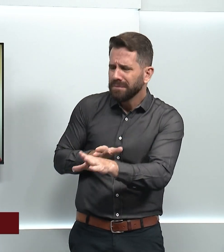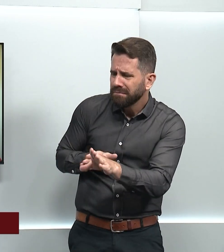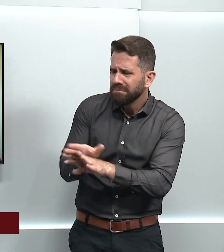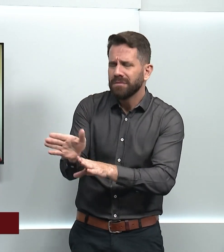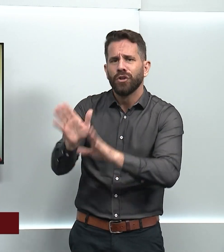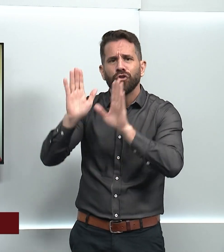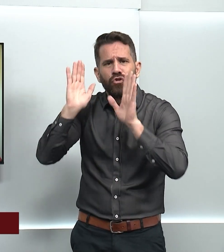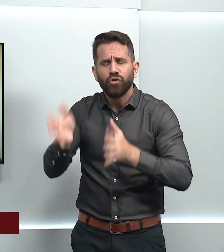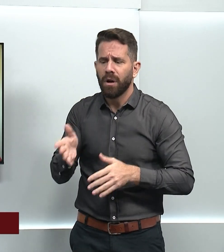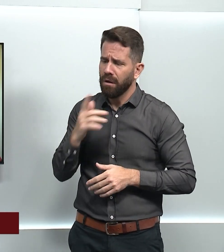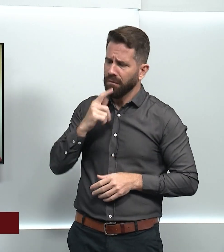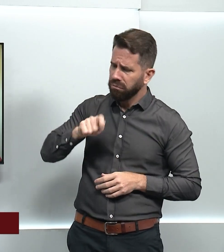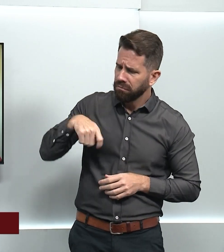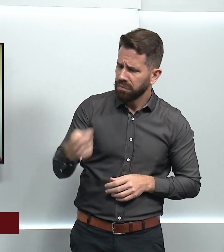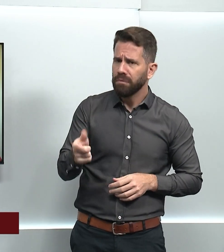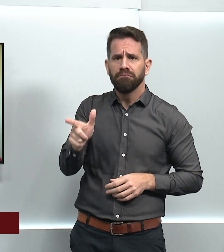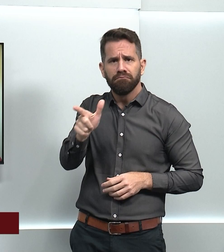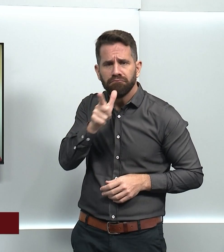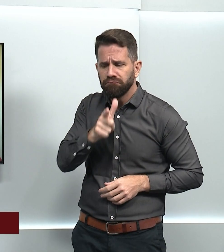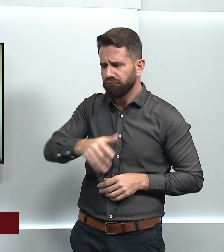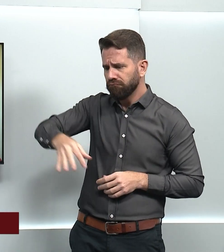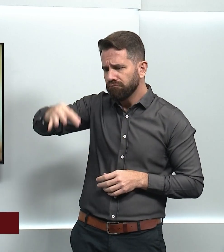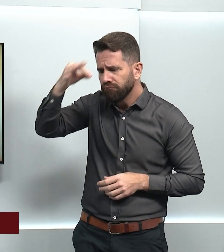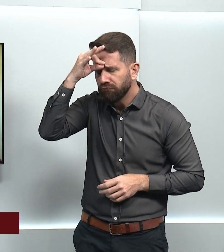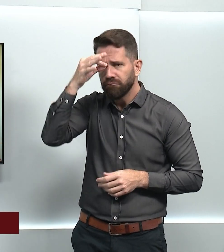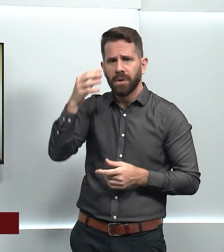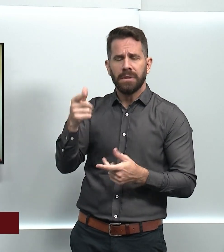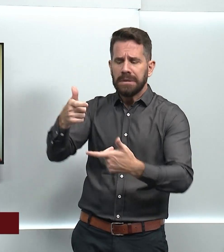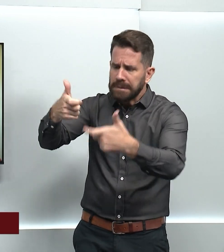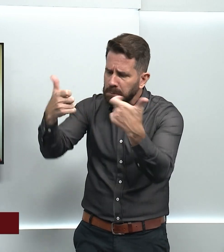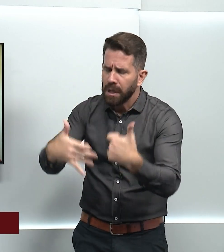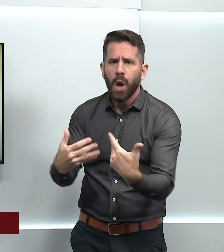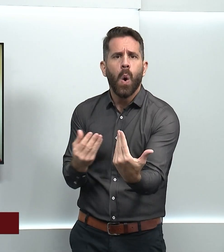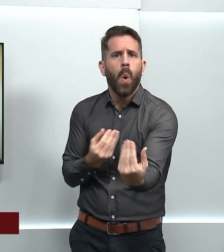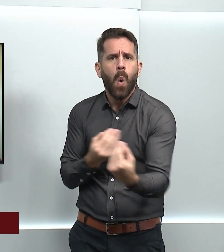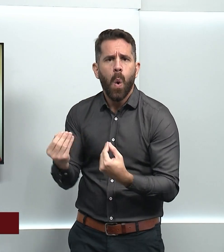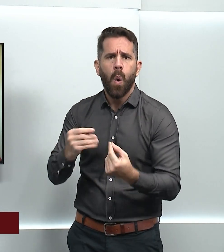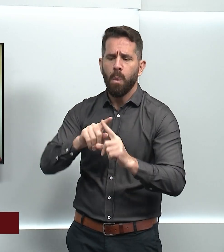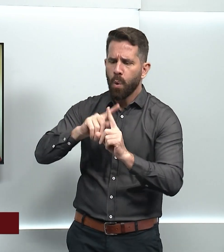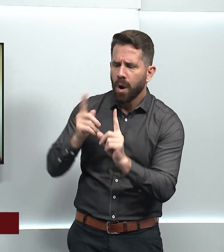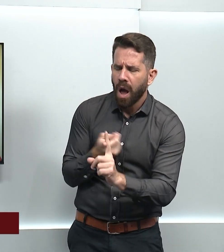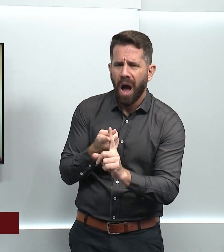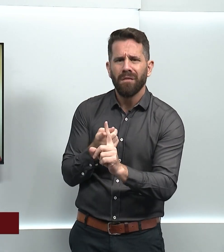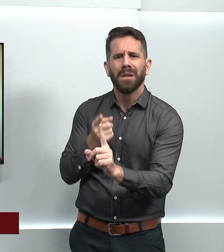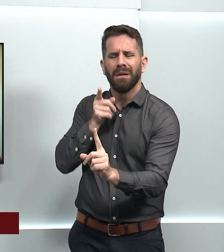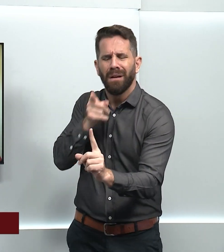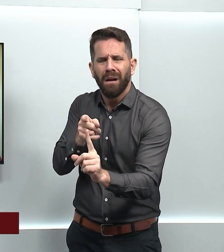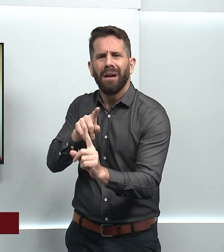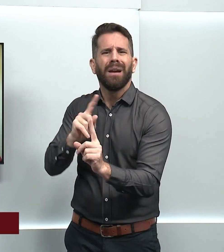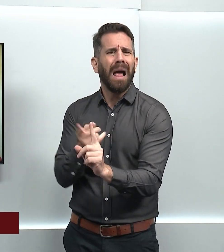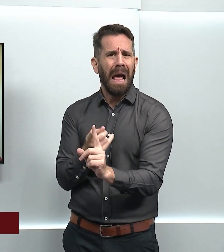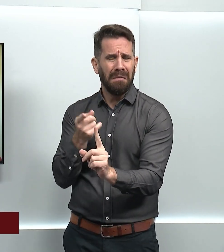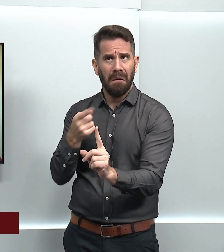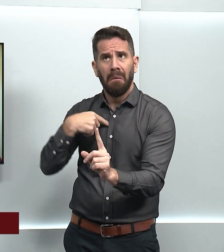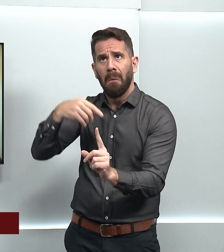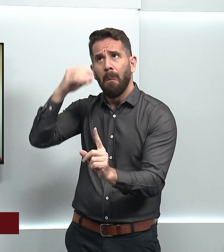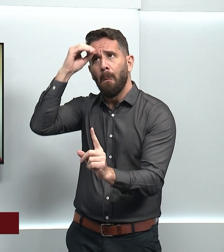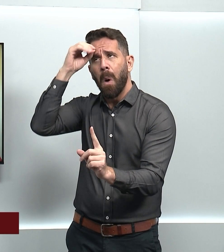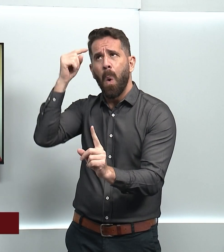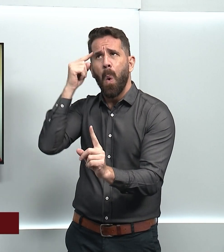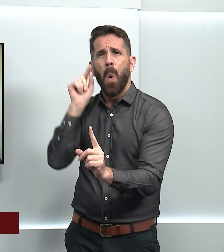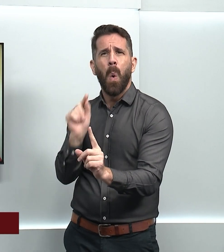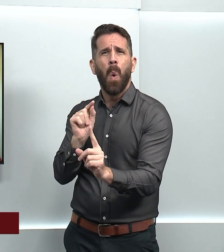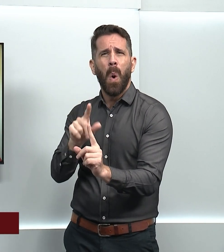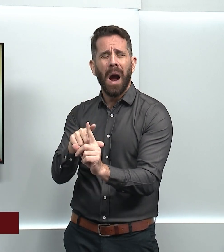partes íntimas, explicar como acontece uma gravidez, porque às vezes o adolescente nem sabe,